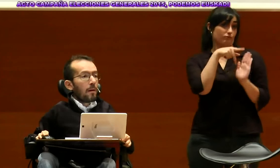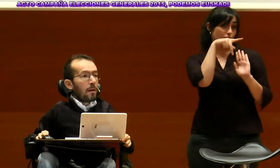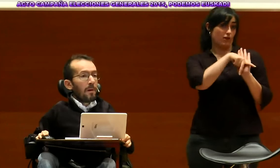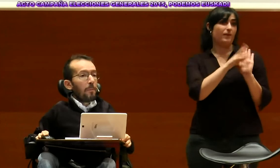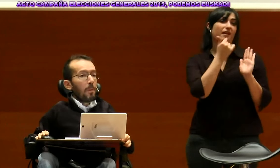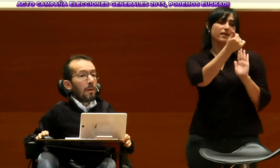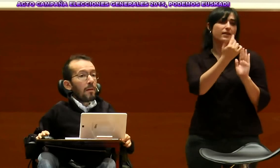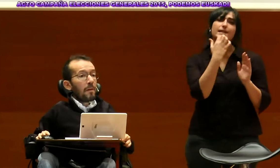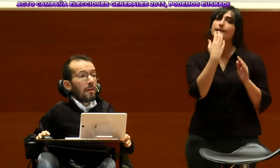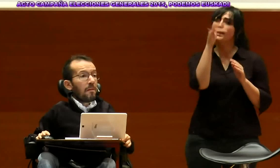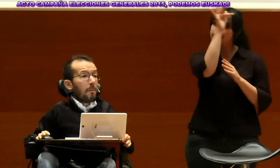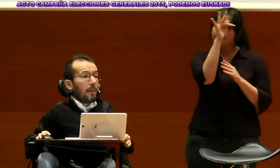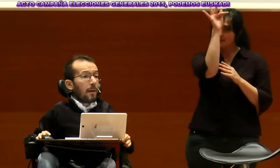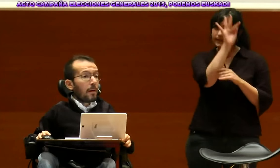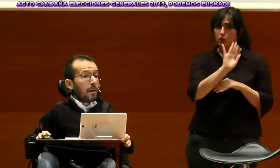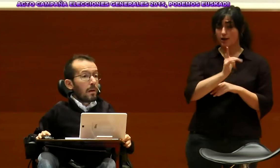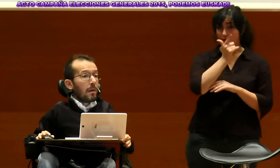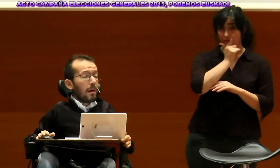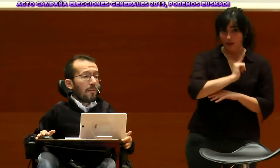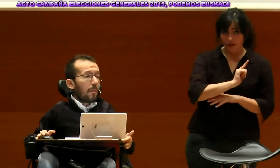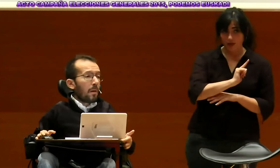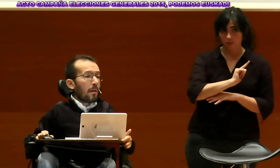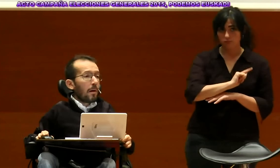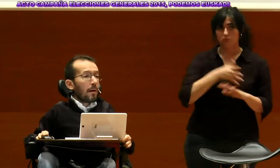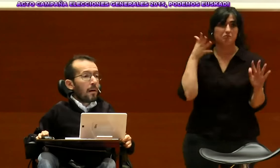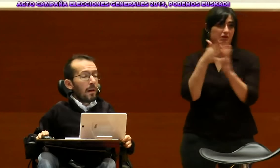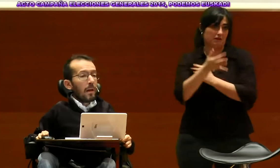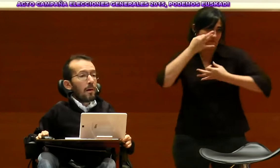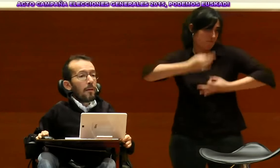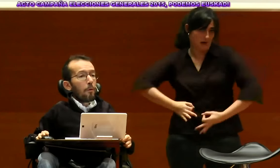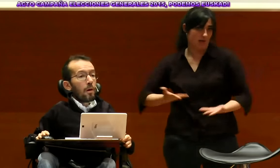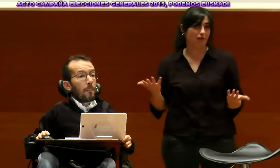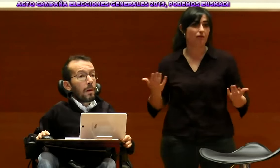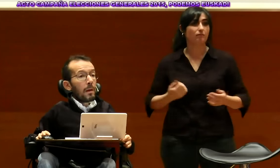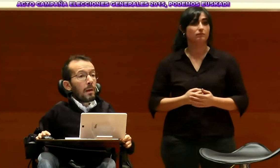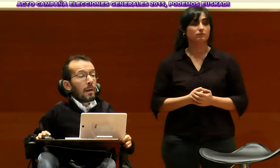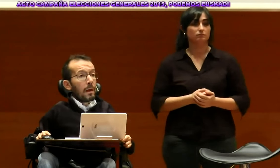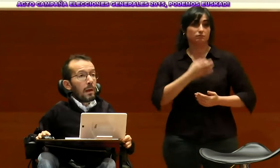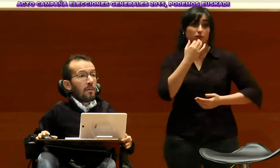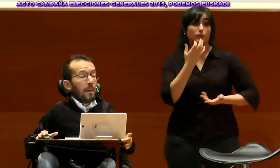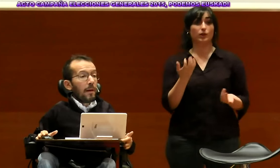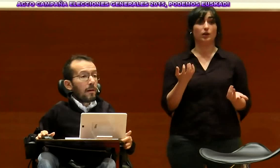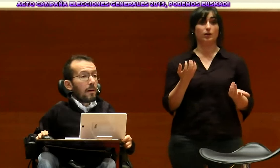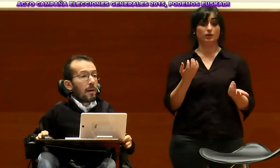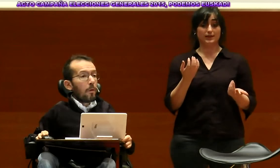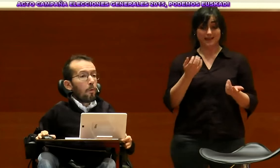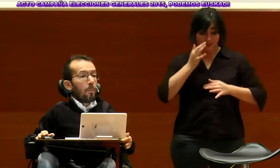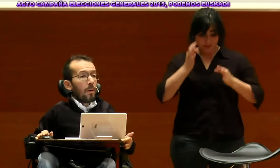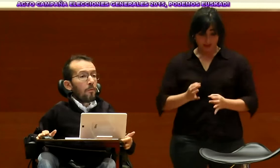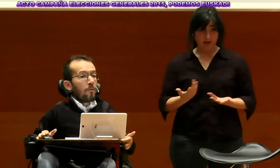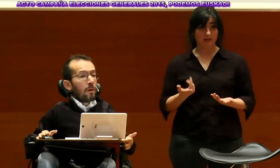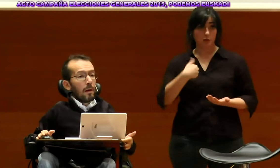teoría, más probabilidades tiene de ser verdad, y que se llama la navaja de Ockham. Y es verdad,